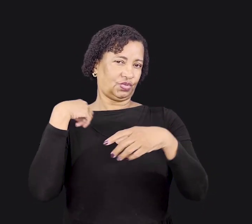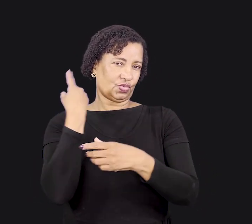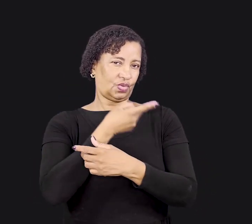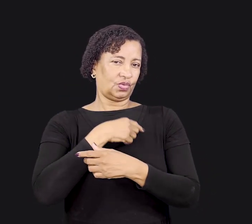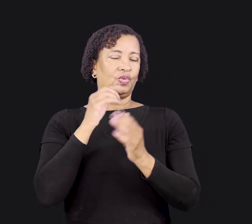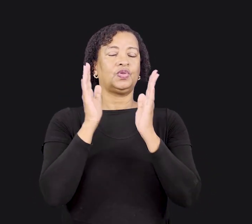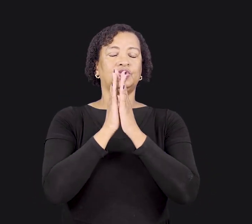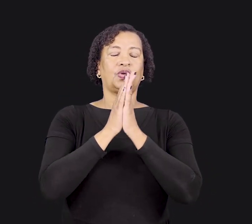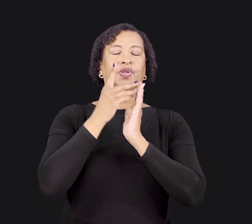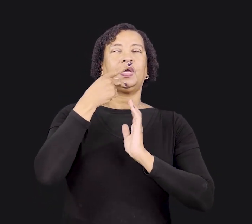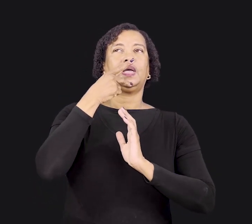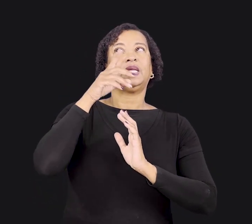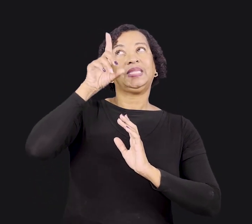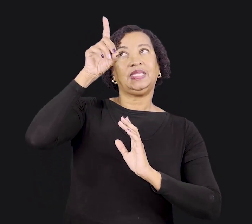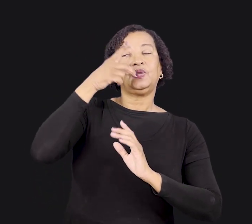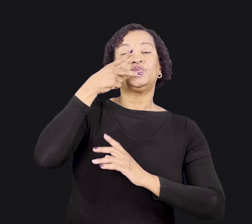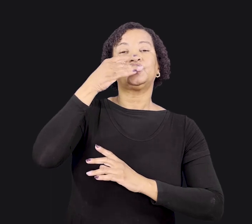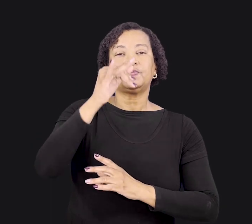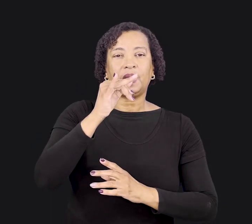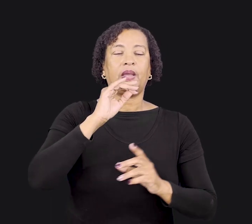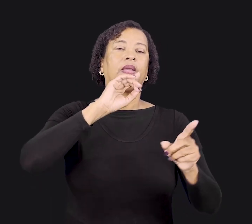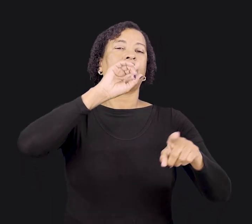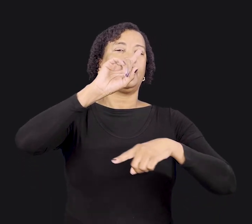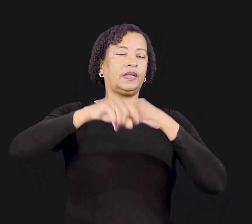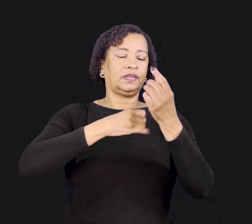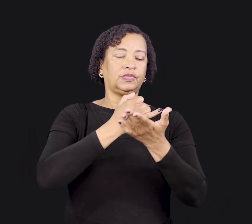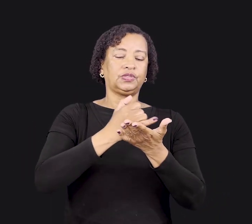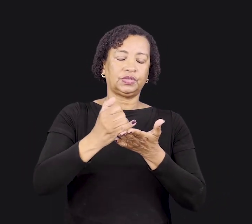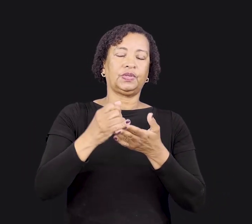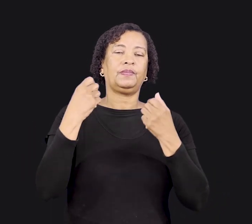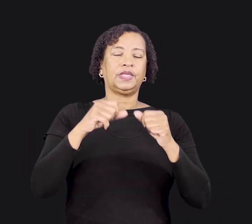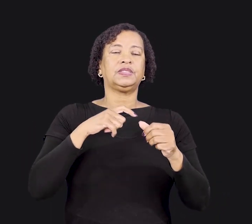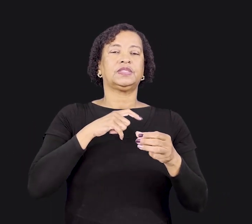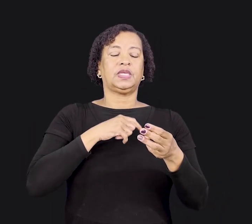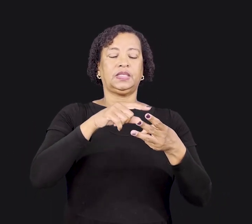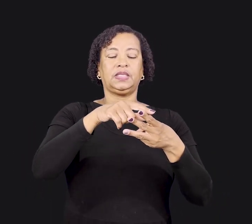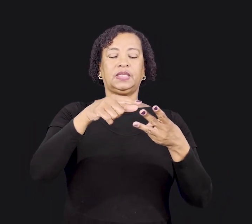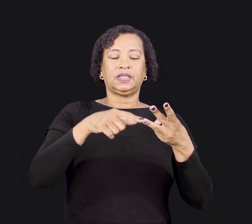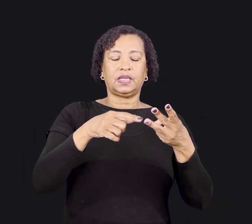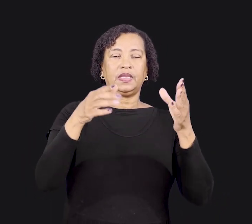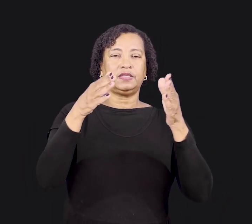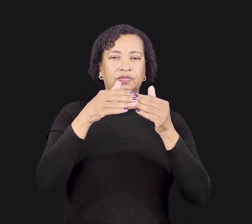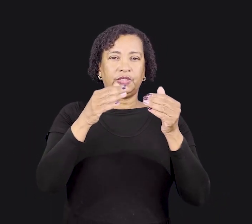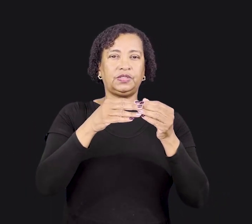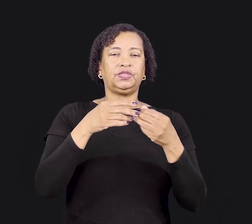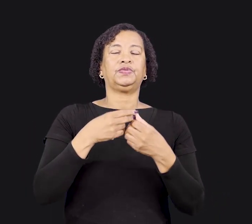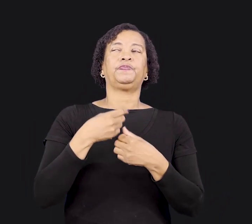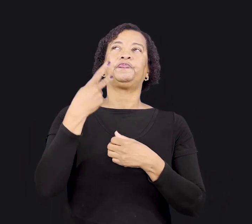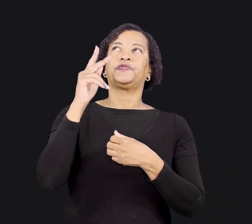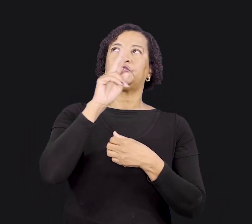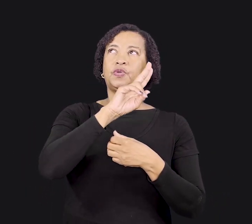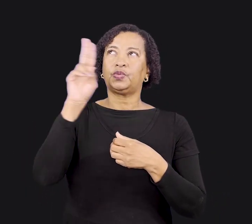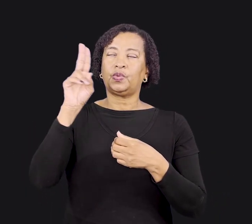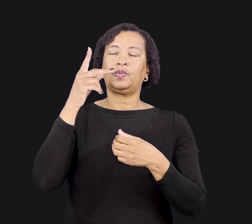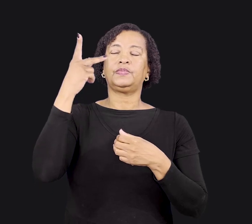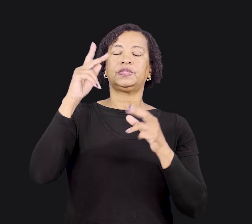Pai. Depois dessa introdução, a oração deve possuir 3 pedidos providenciais: seu nome, seu reino e